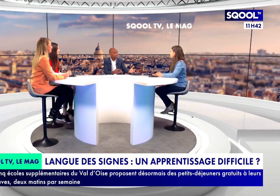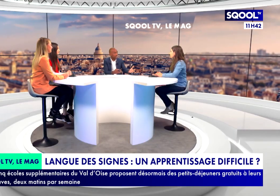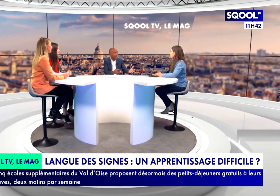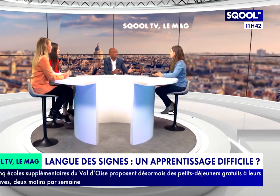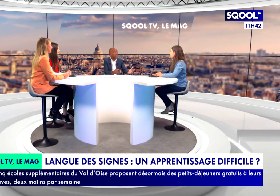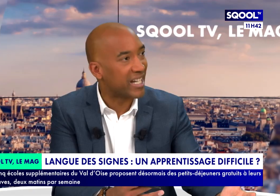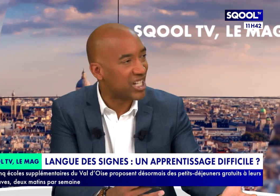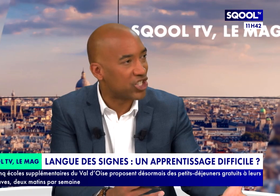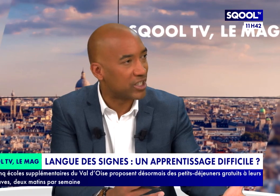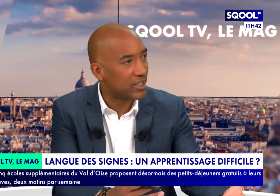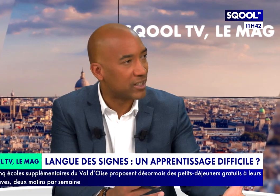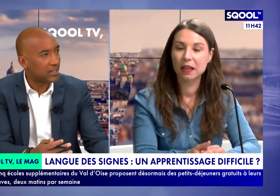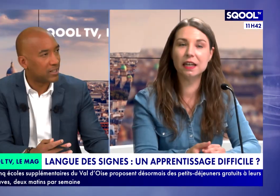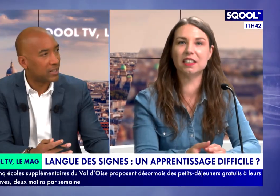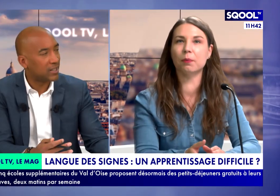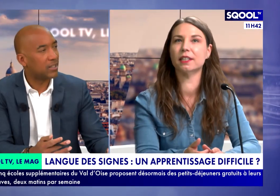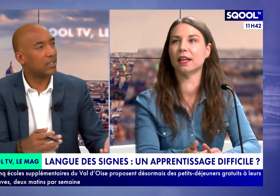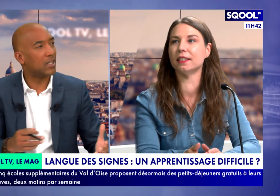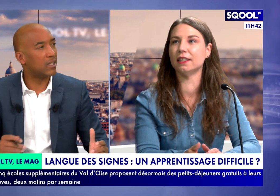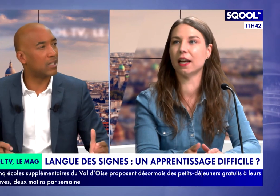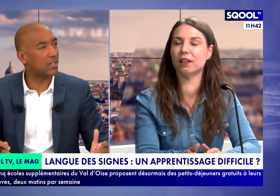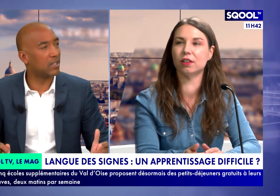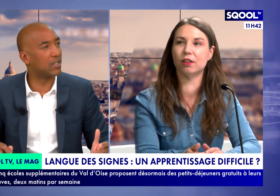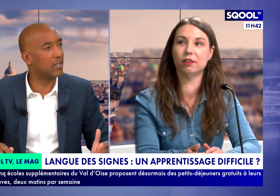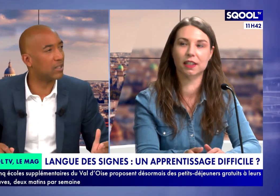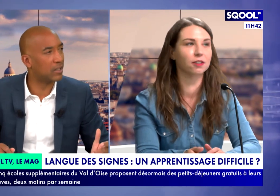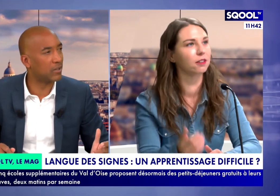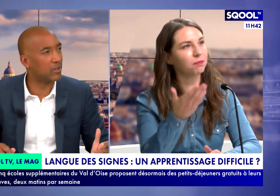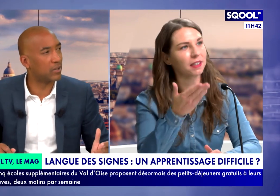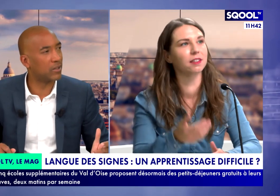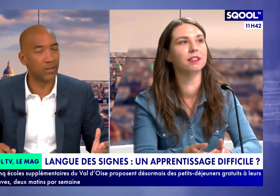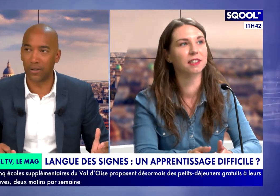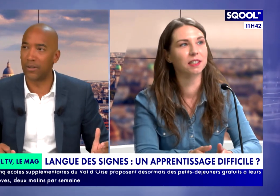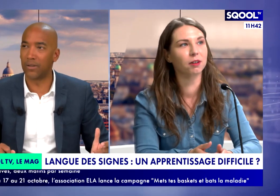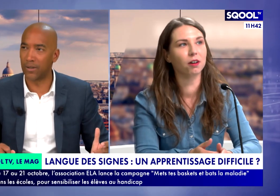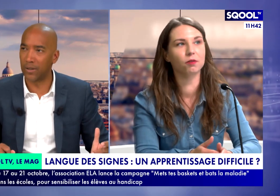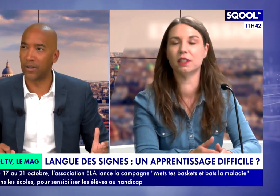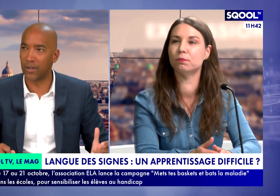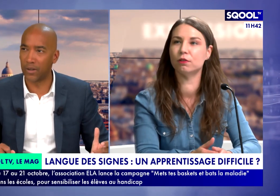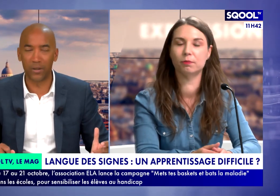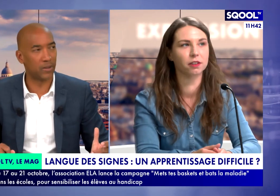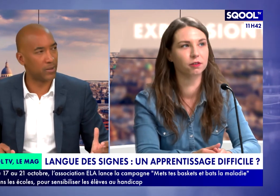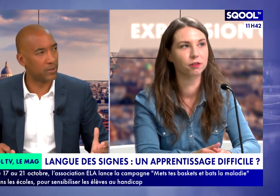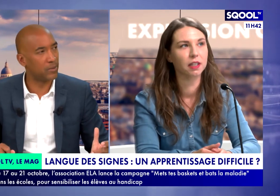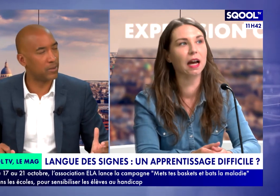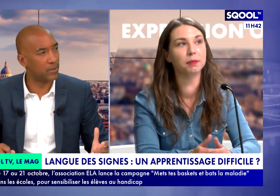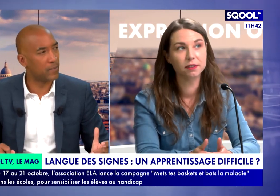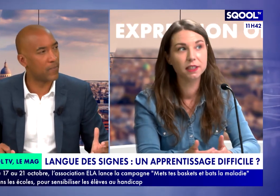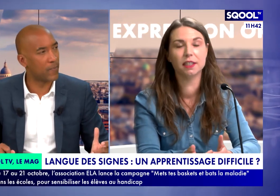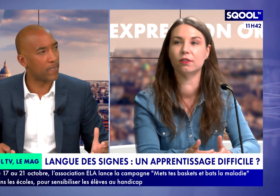à signer à quel âge ? J'ai appris à signer à l'âge de 15 ans parce qu'effectivement, on est peu de personnes sourdes à bénéficier de